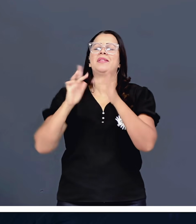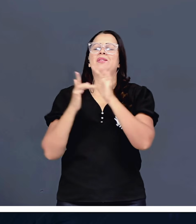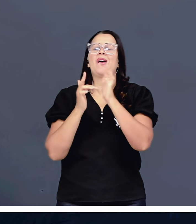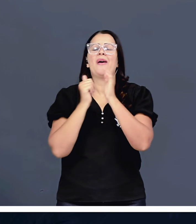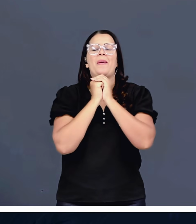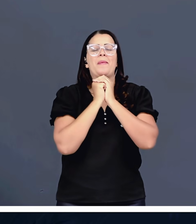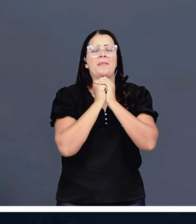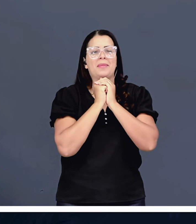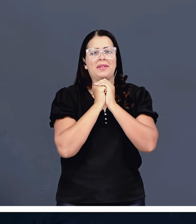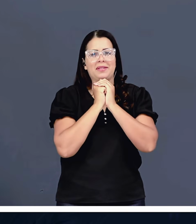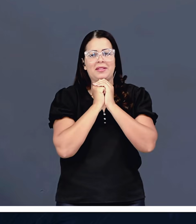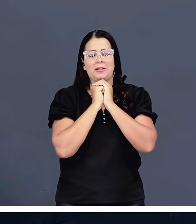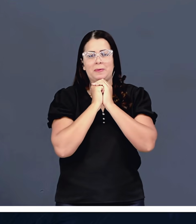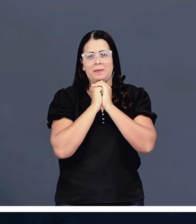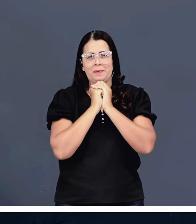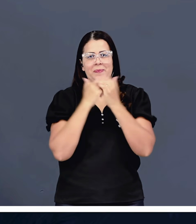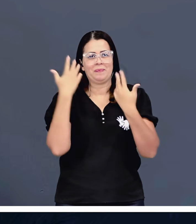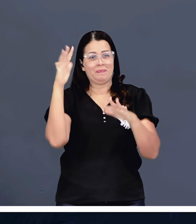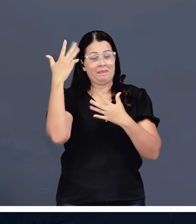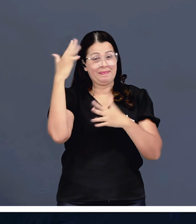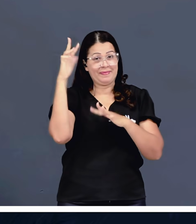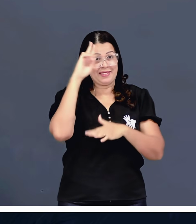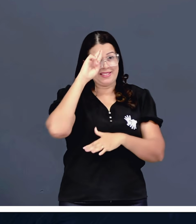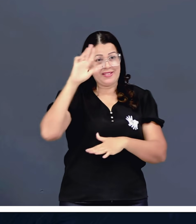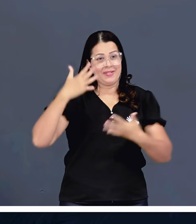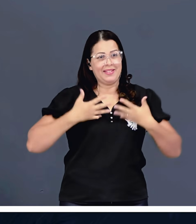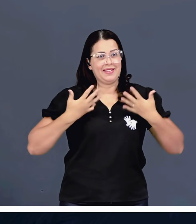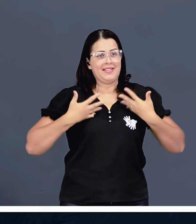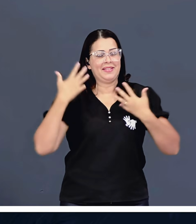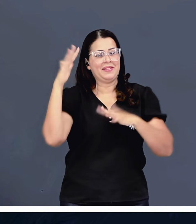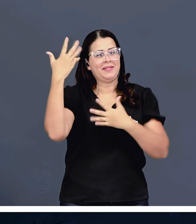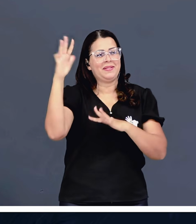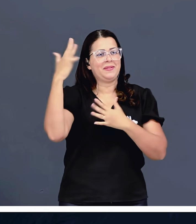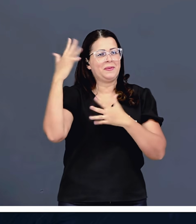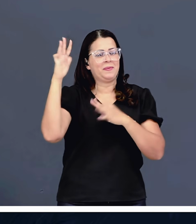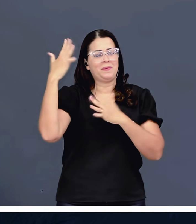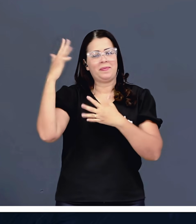Jesus, amém, amém. Aplauda ao Senhor com alegria.